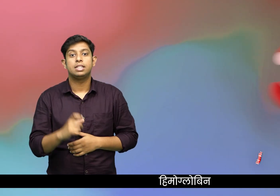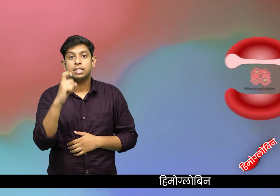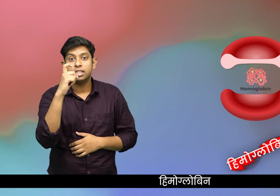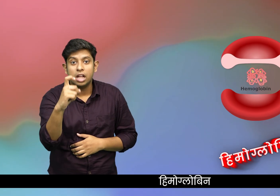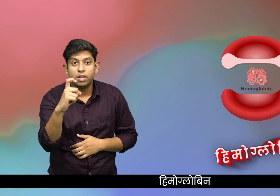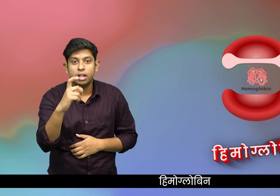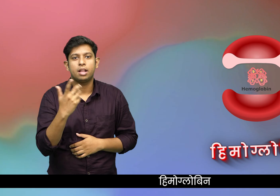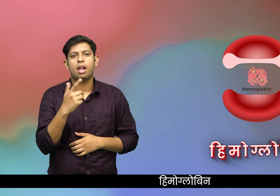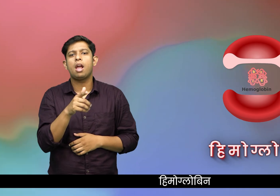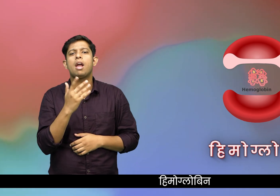हिमोग्लोबिन,